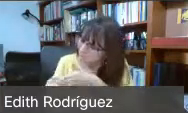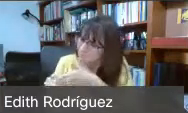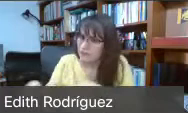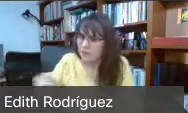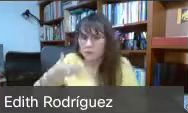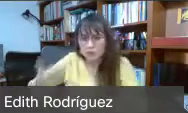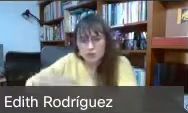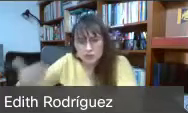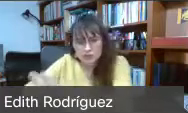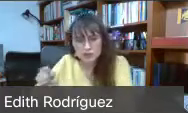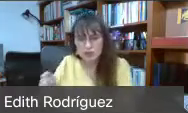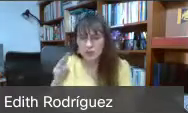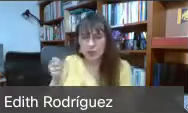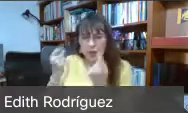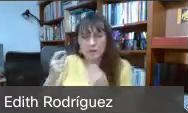Orientar.